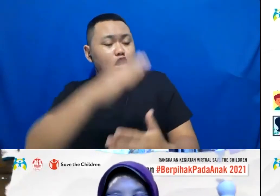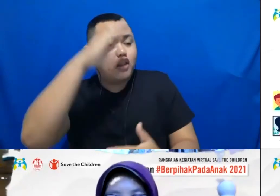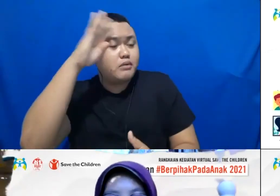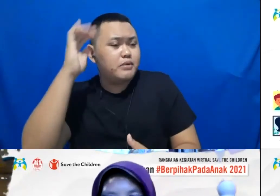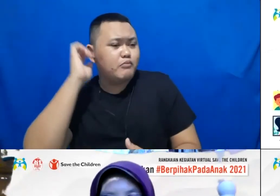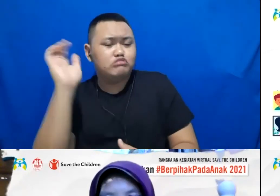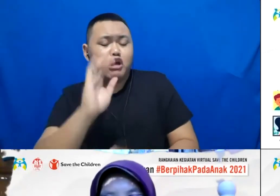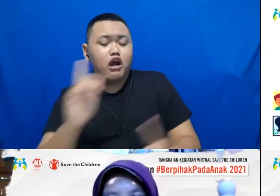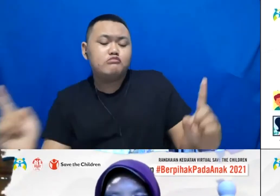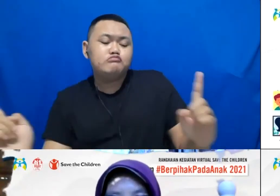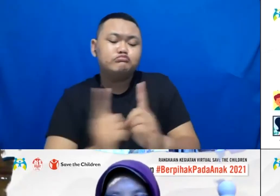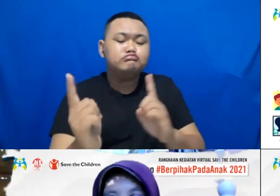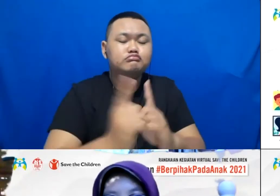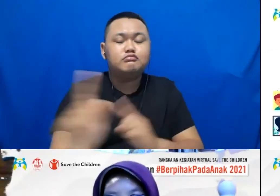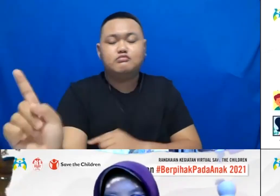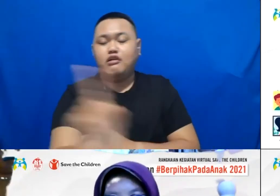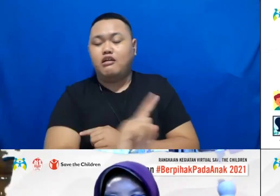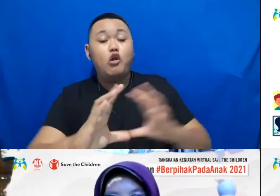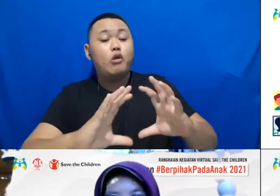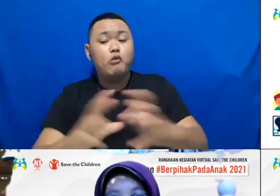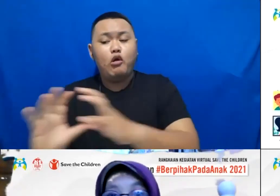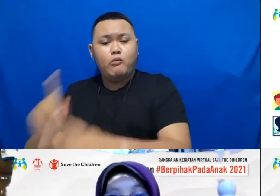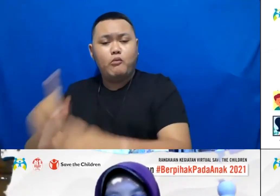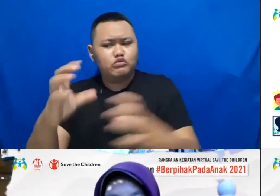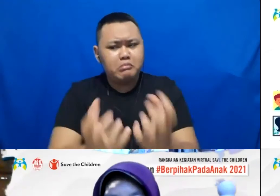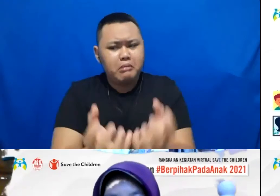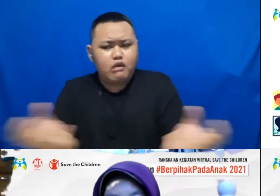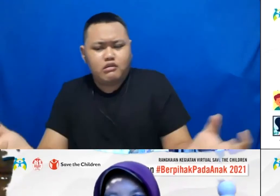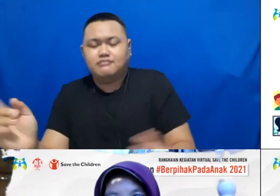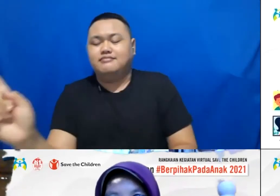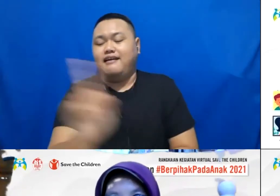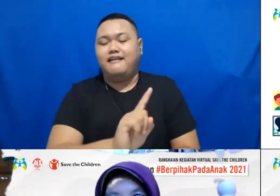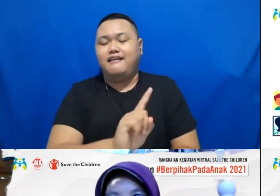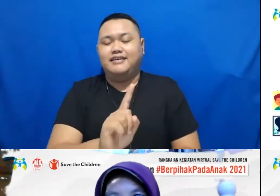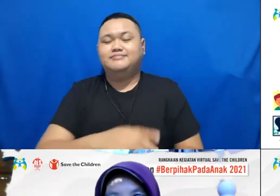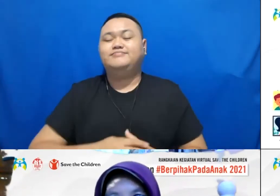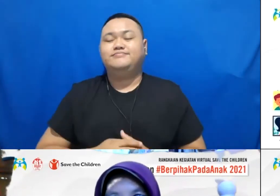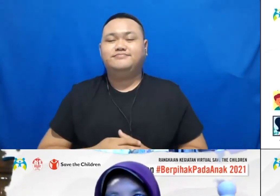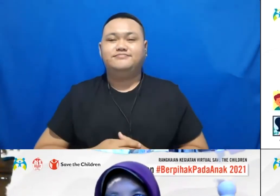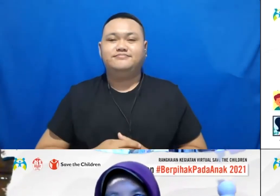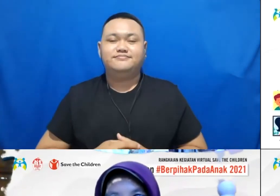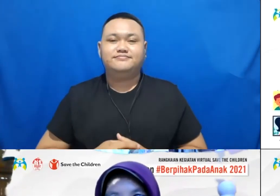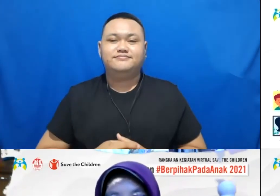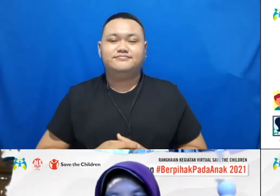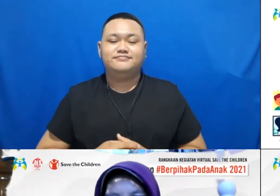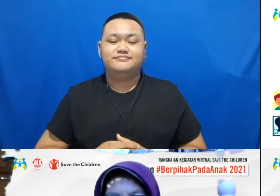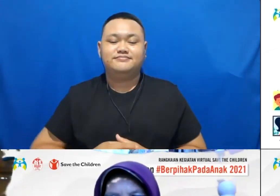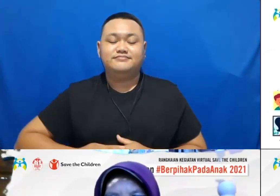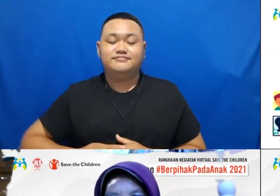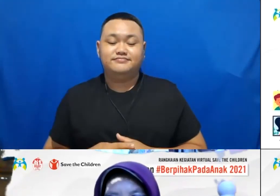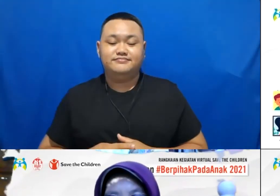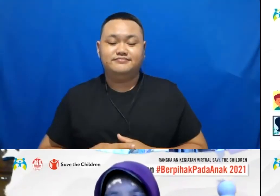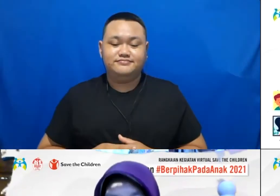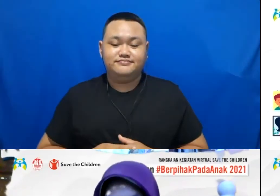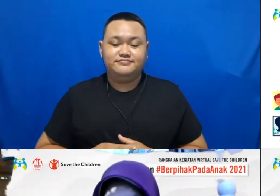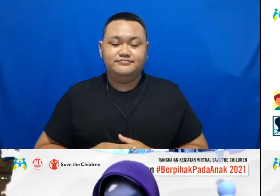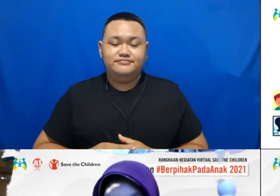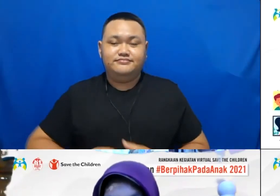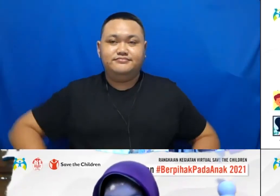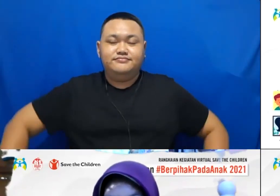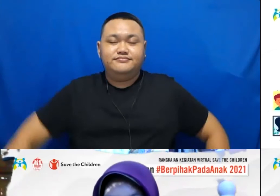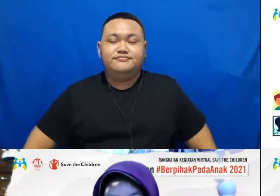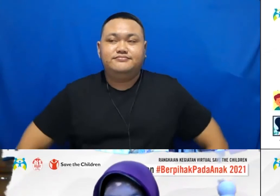belajar mengajar, biasanya kami itu di dalam kegiatan KBM itu ada proses diskusi.